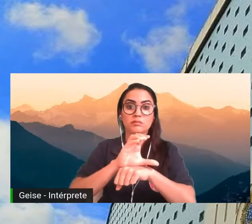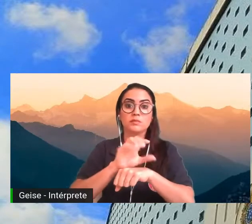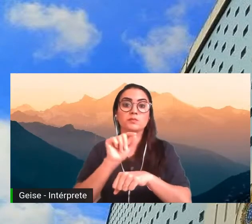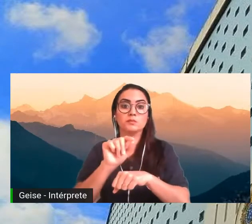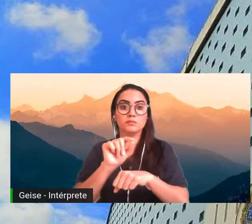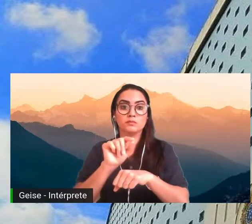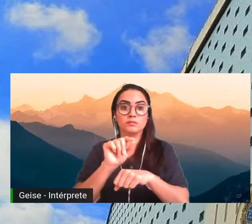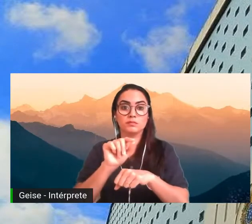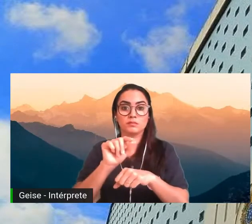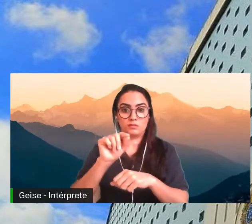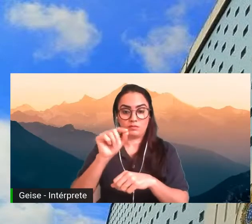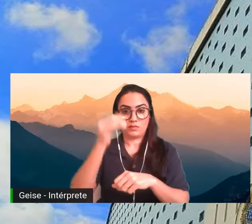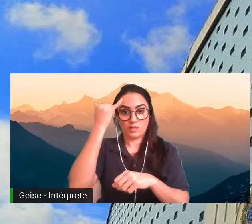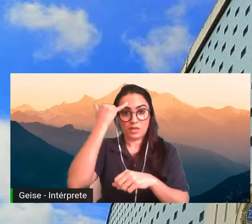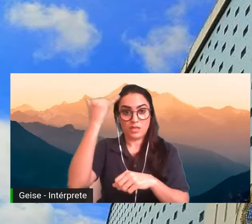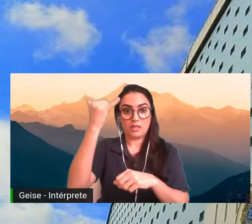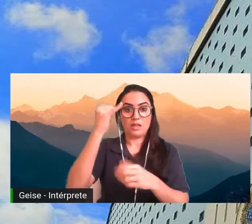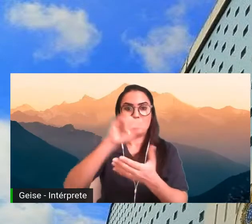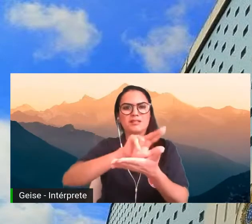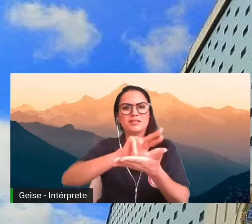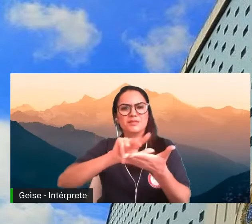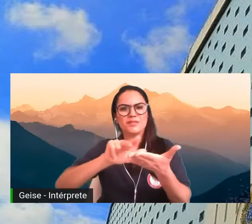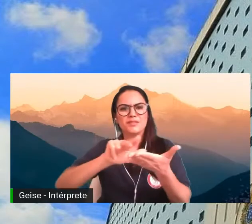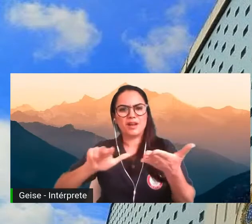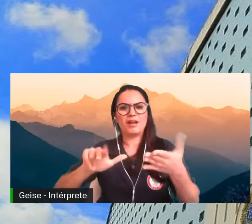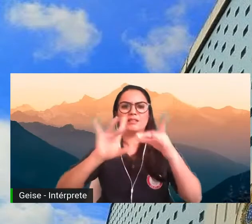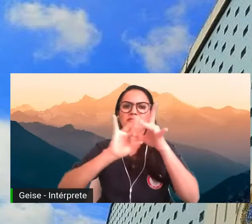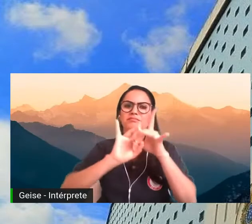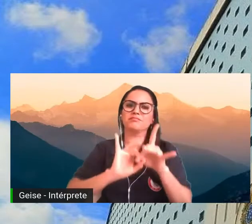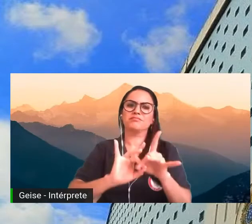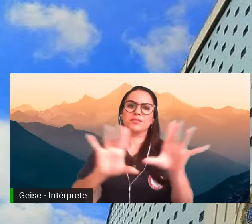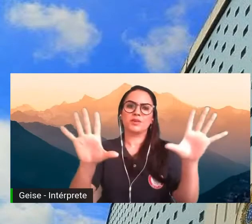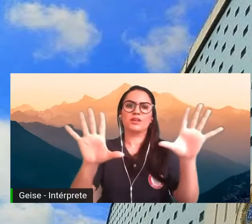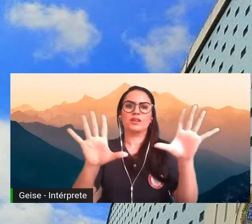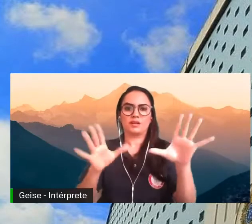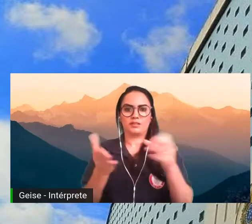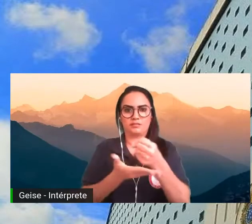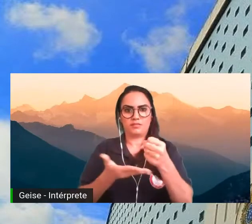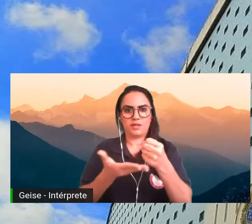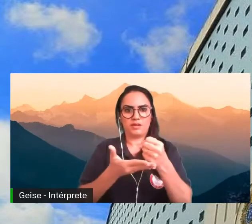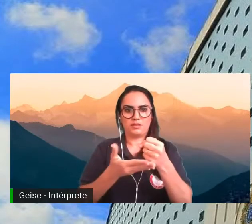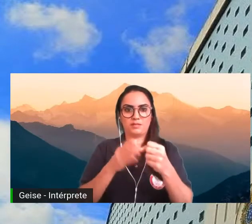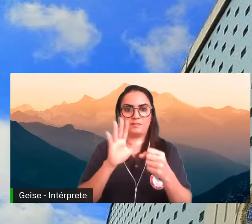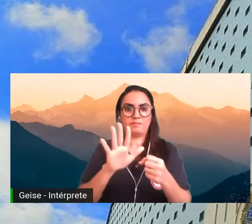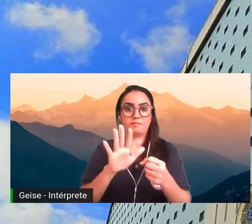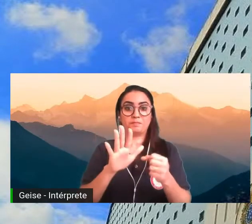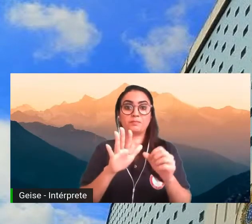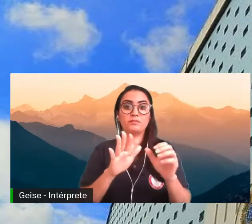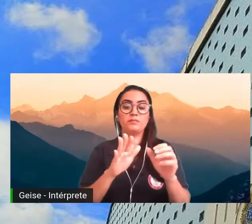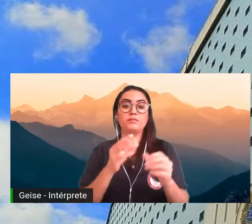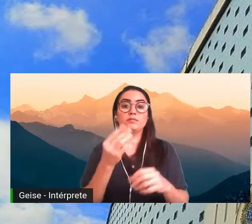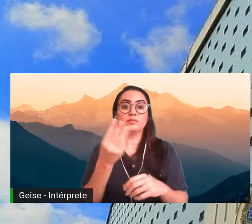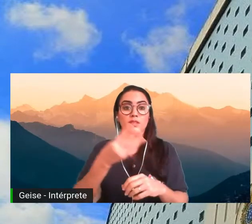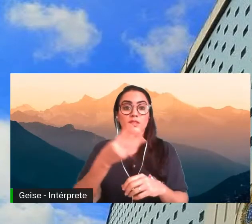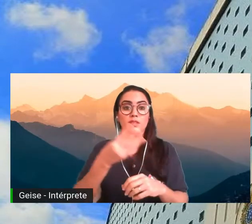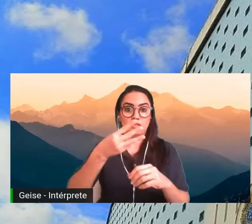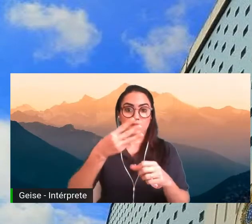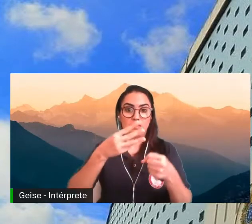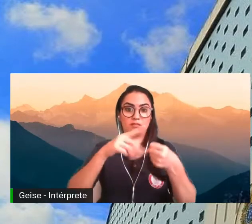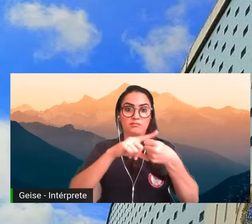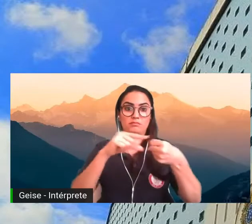concepções pedagógicas democráticas. Terceiro inciso, respeito aos valores